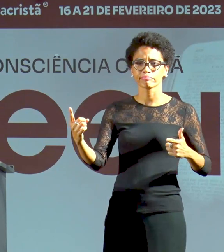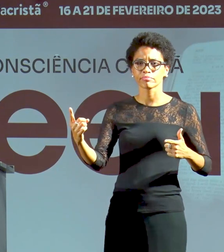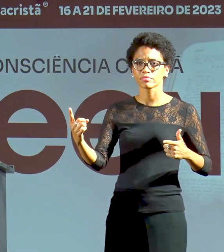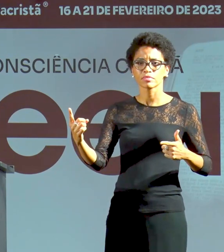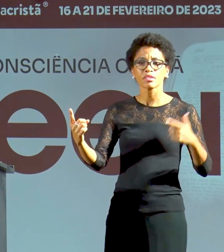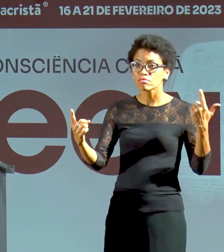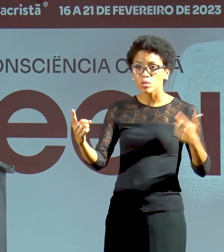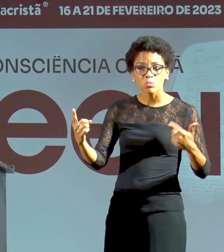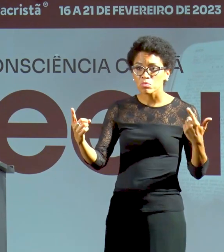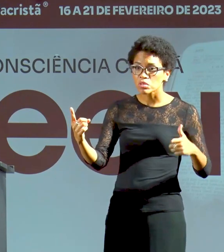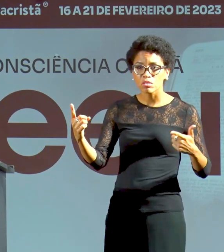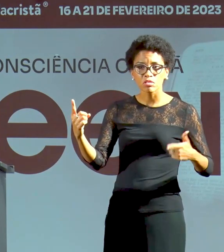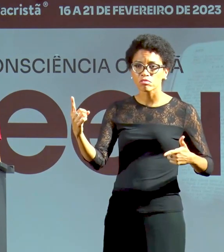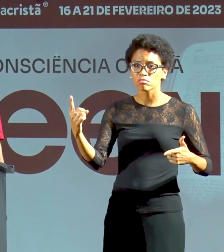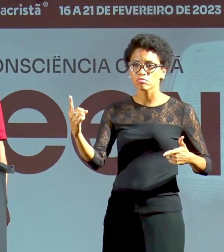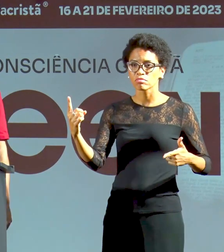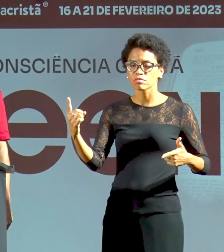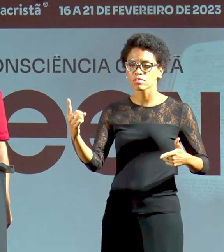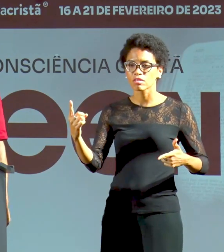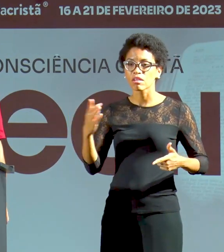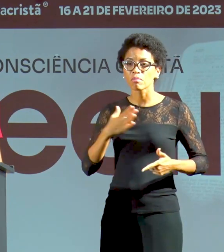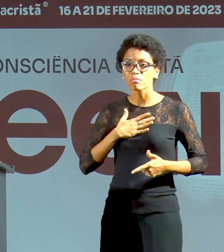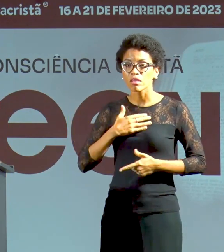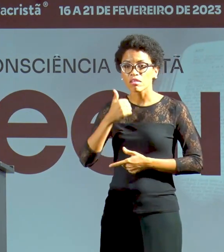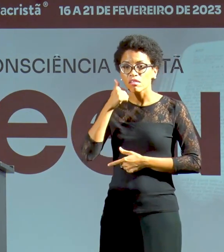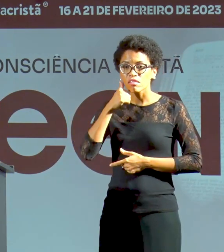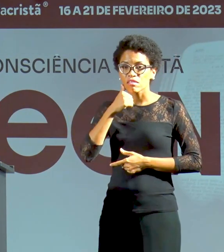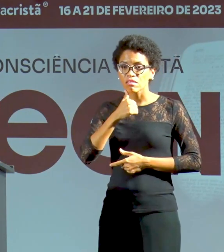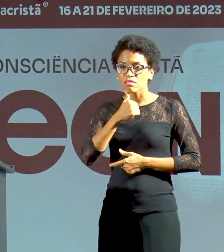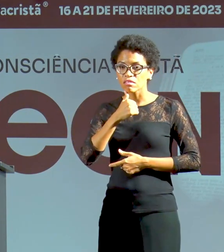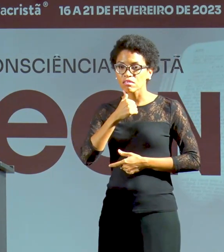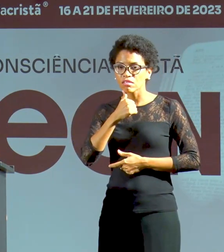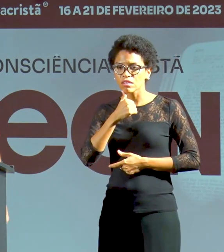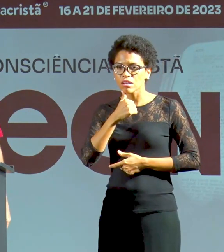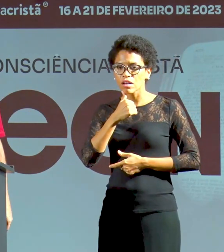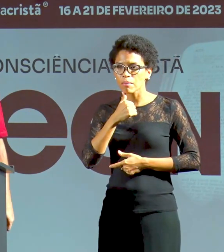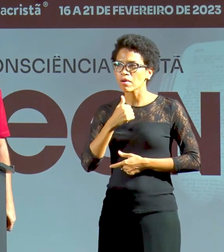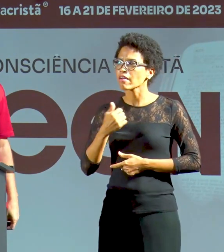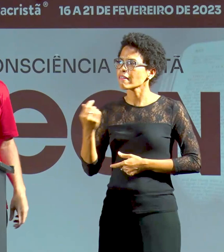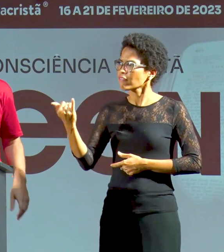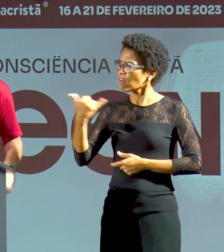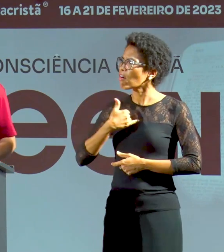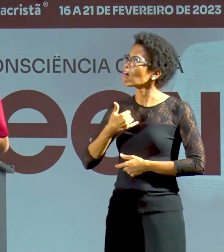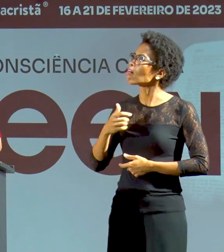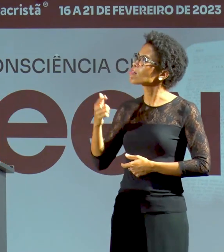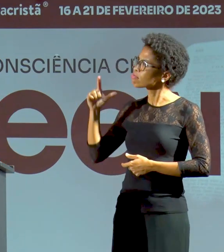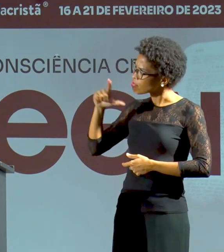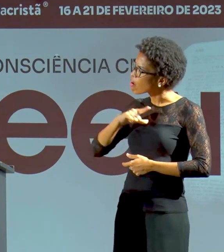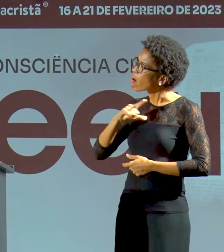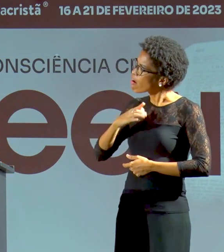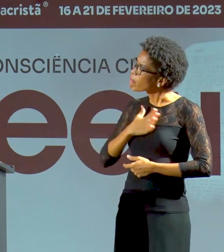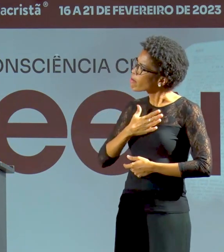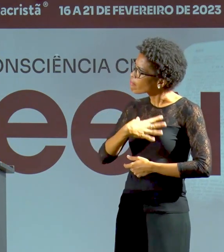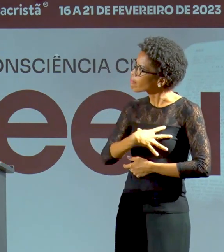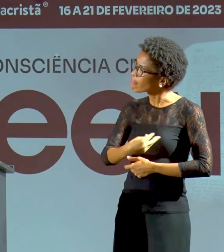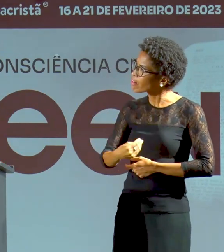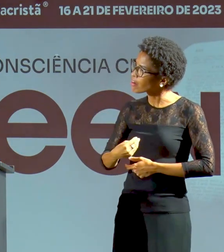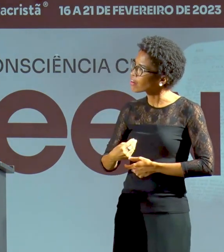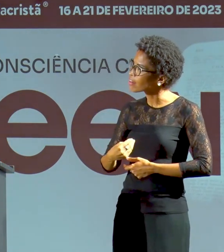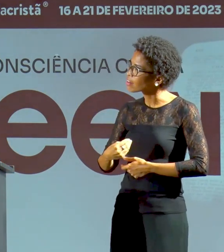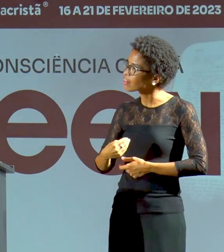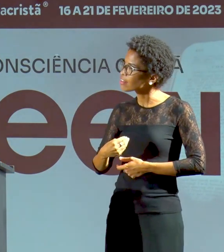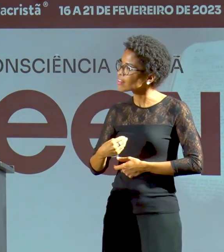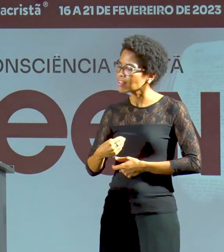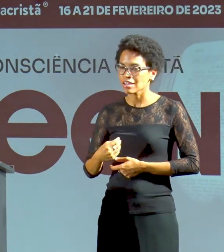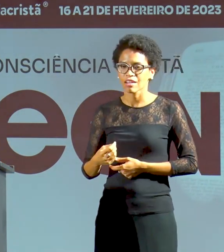não existe a minha mãe jurou para mim que tinha quando as minhas amigas recebiam um monte de curtidas nas